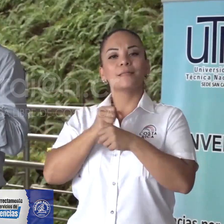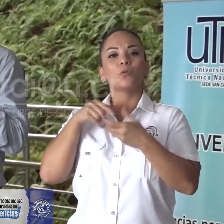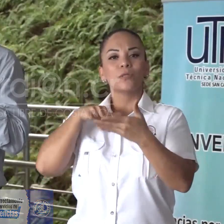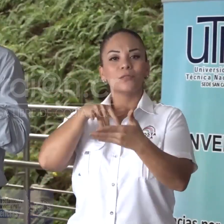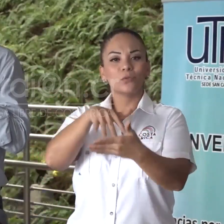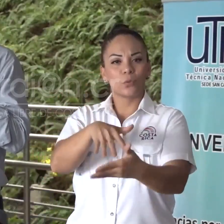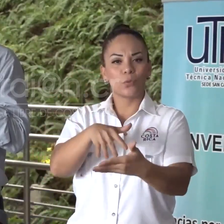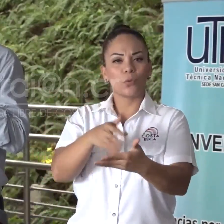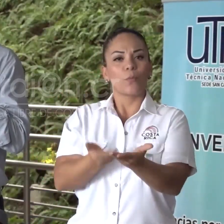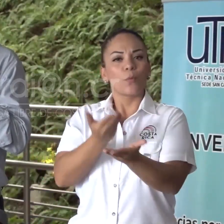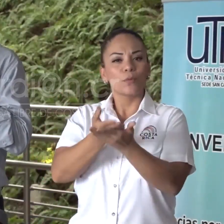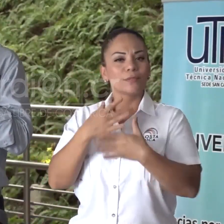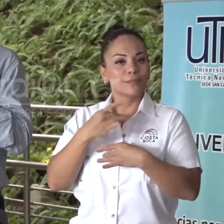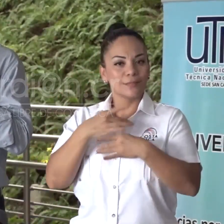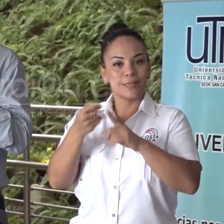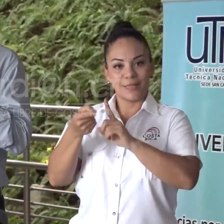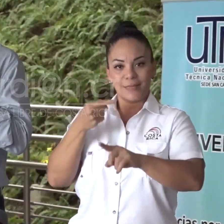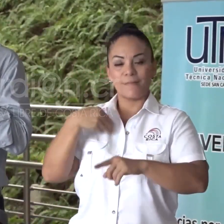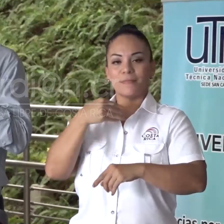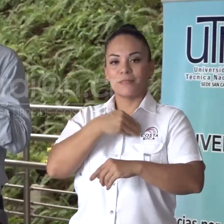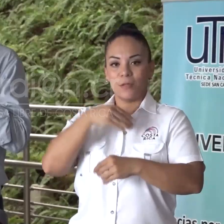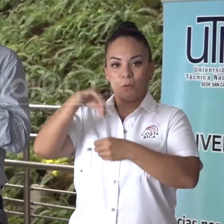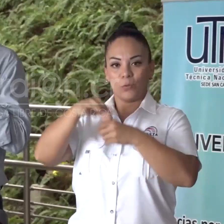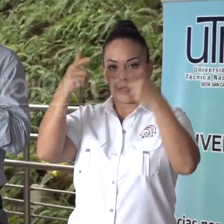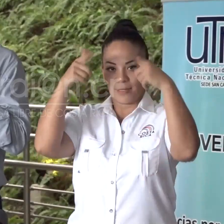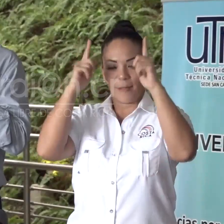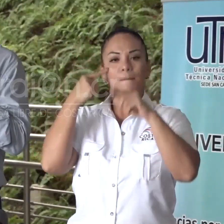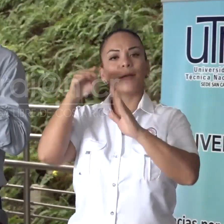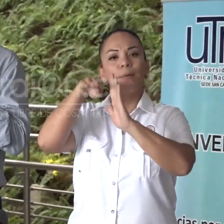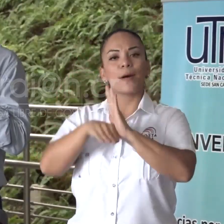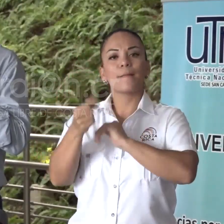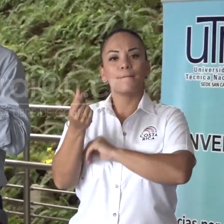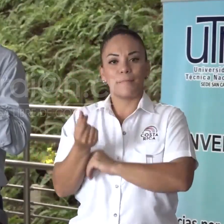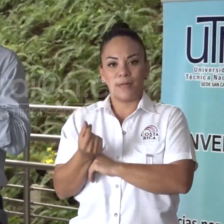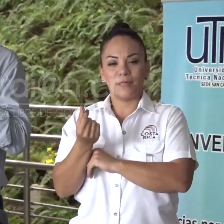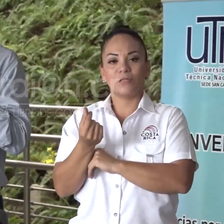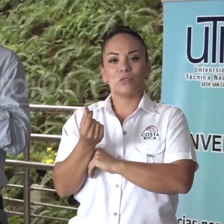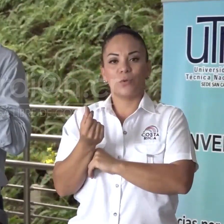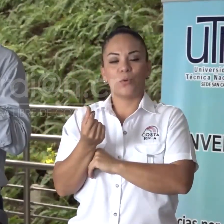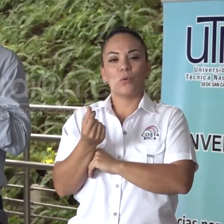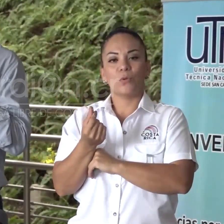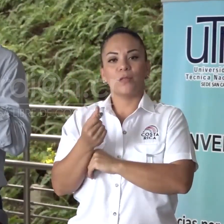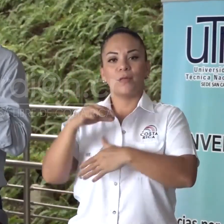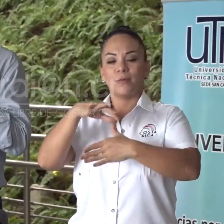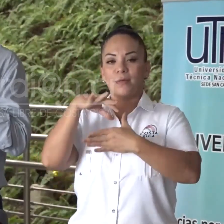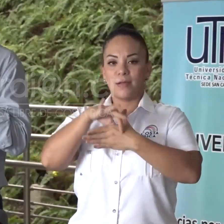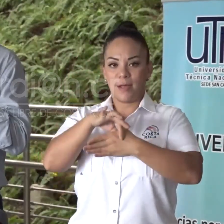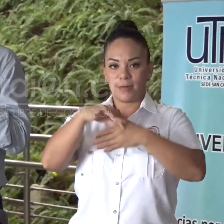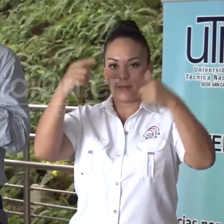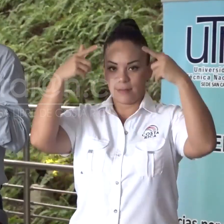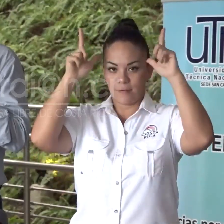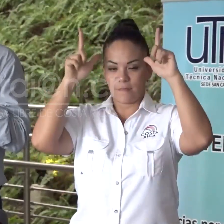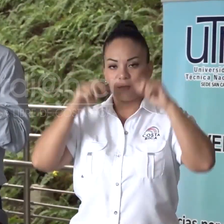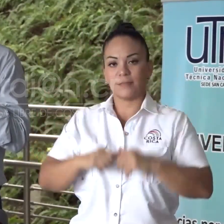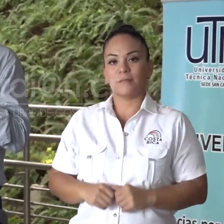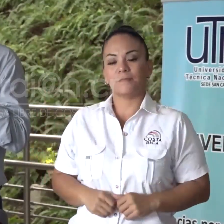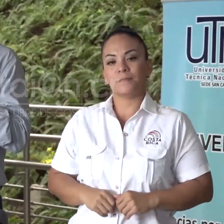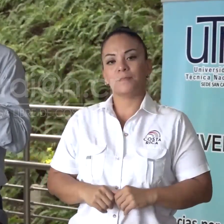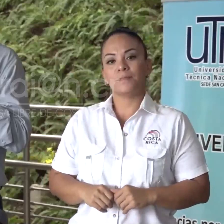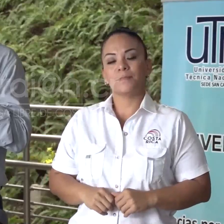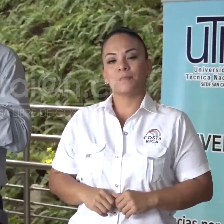propuesta muy interesante del Ministerio de Agricultura y Ganadería para bajar el precio de la carne de res,